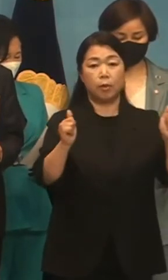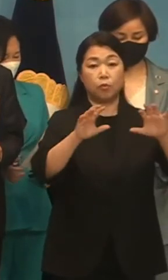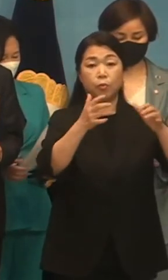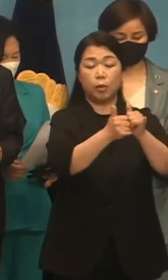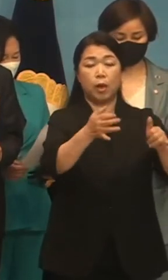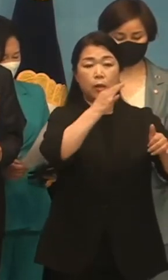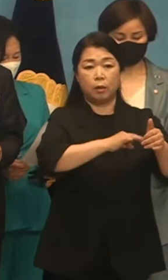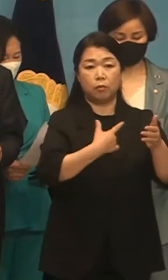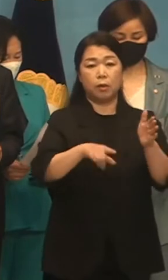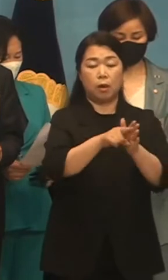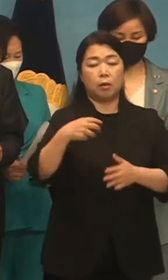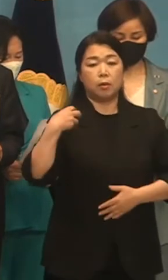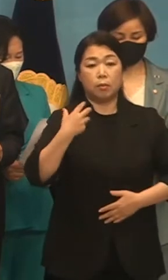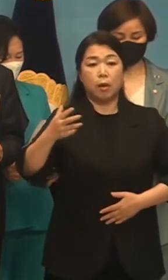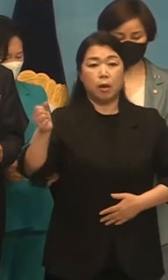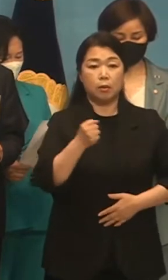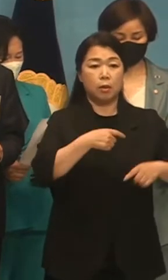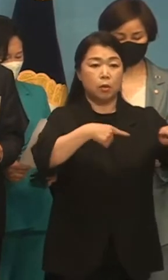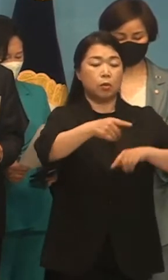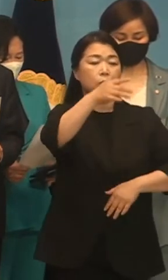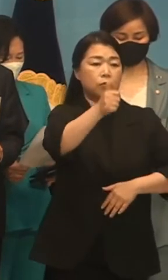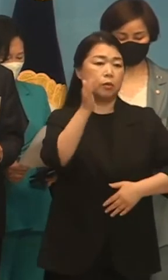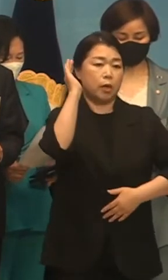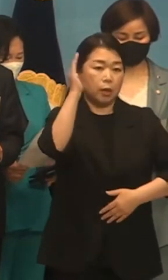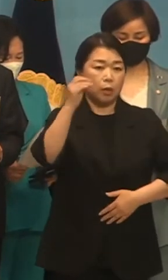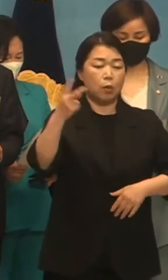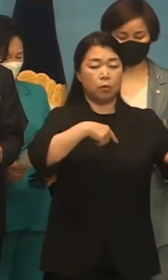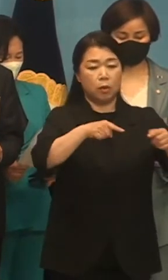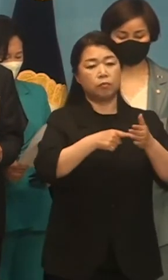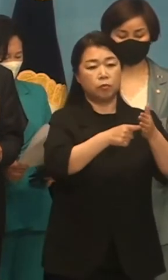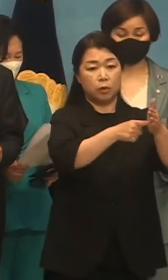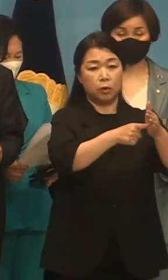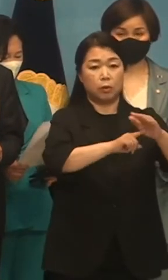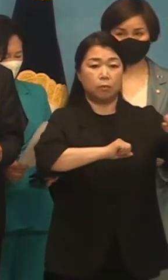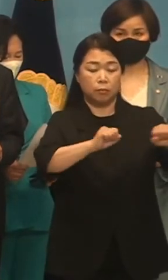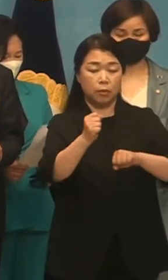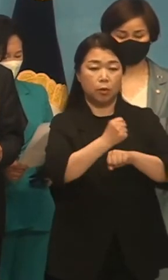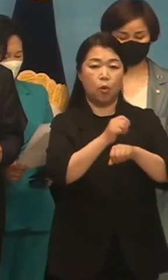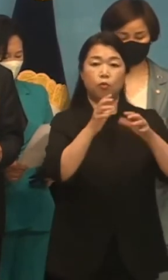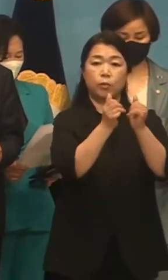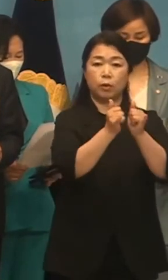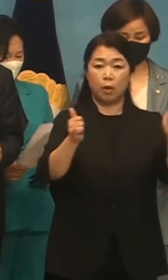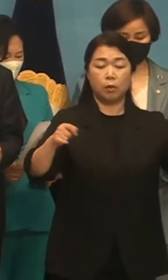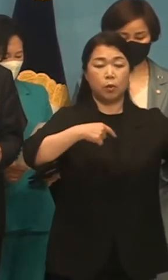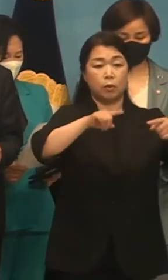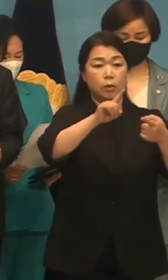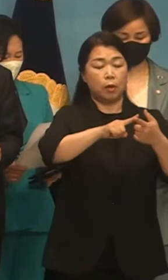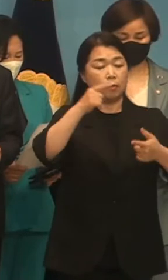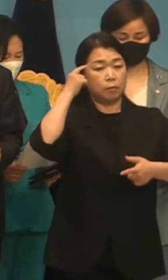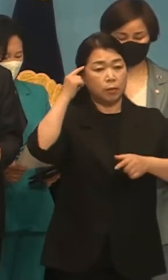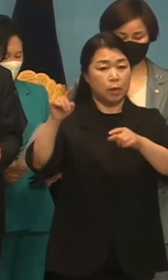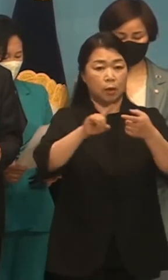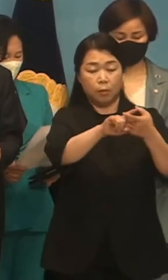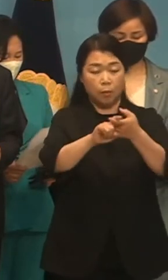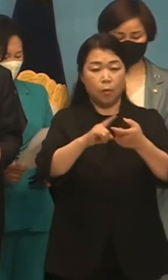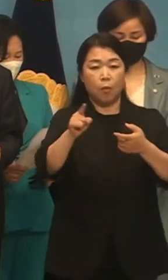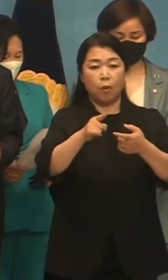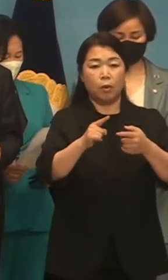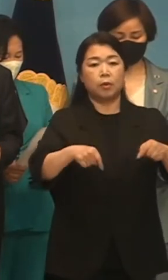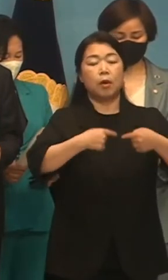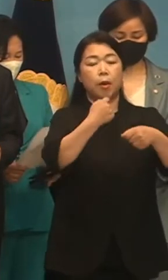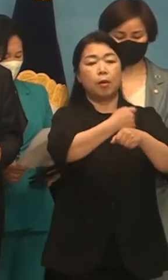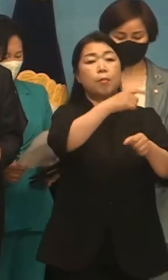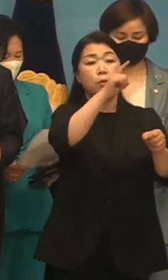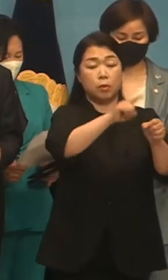위해 책임있는 정치적 주장이나 정책을 추진하고 국민의 정치적 의사 형성에 참여함을